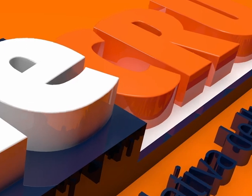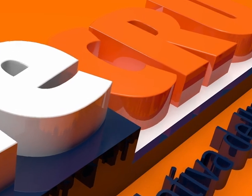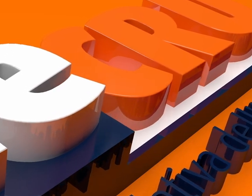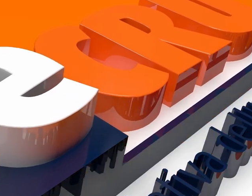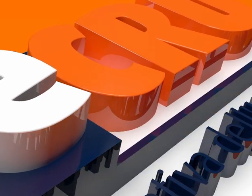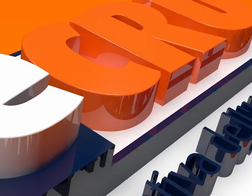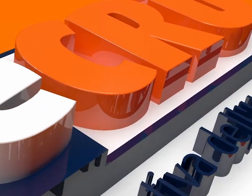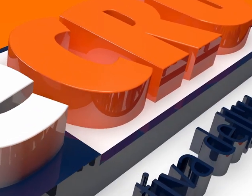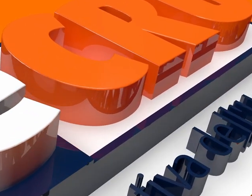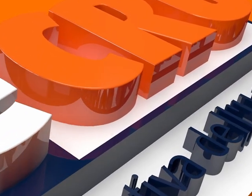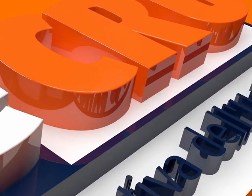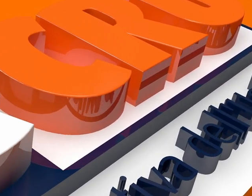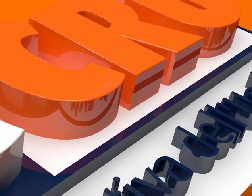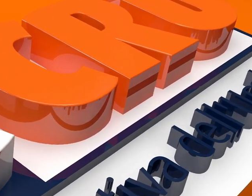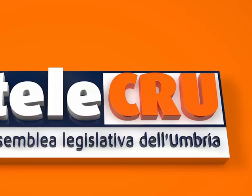Musica